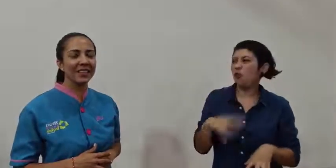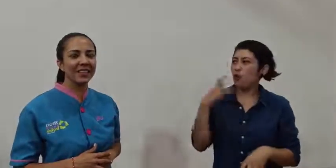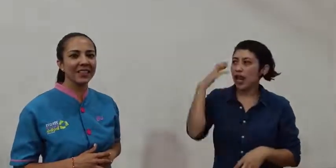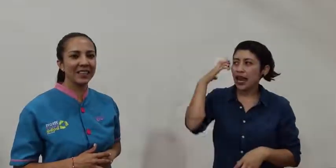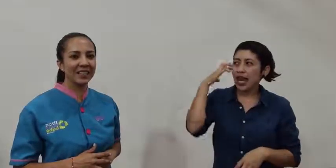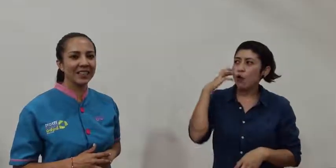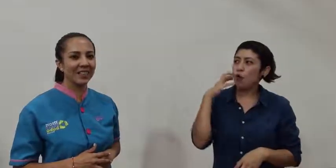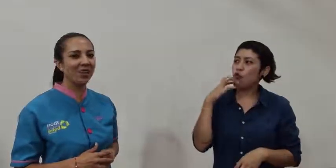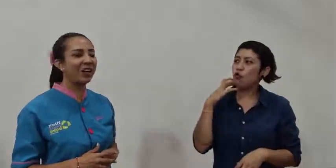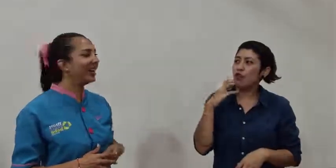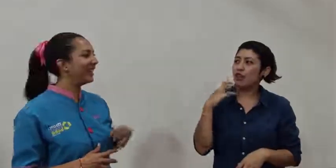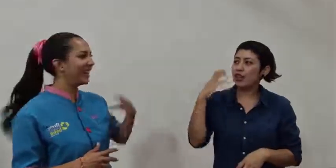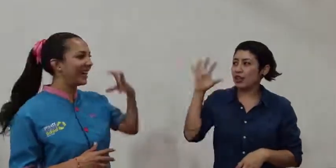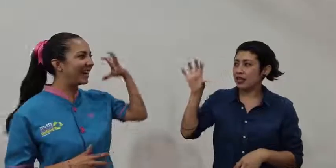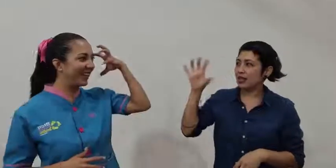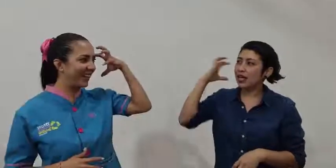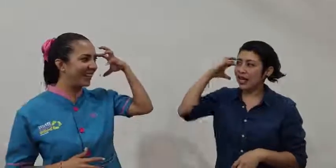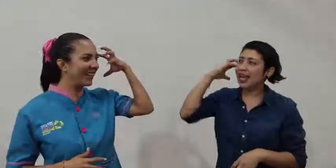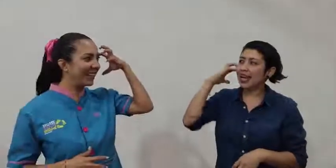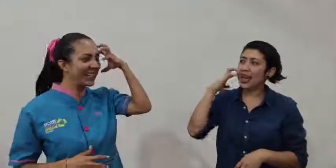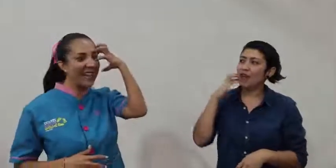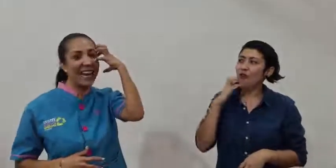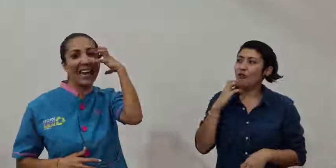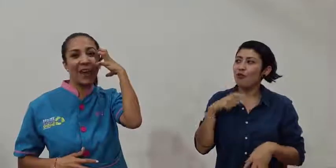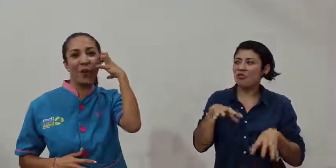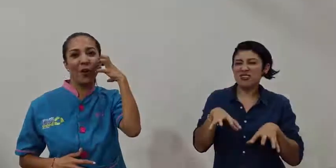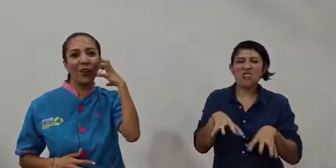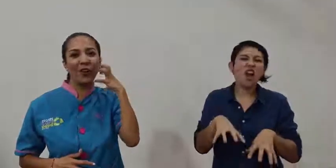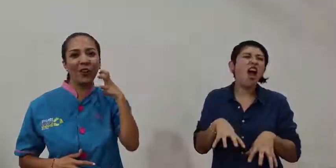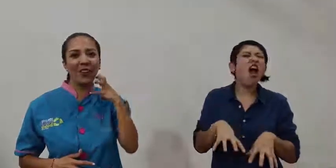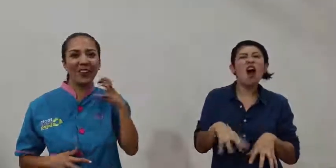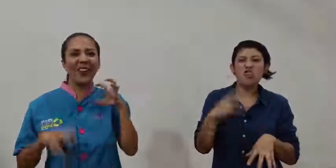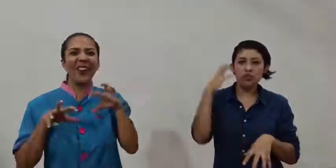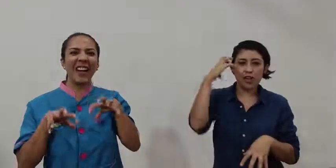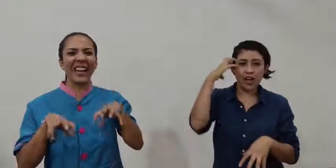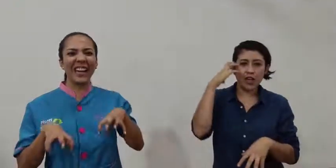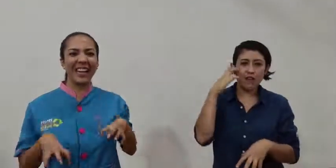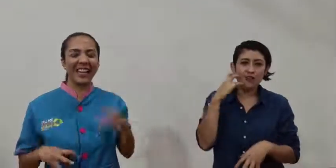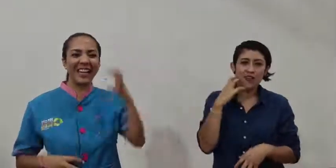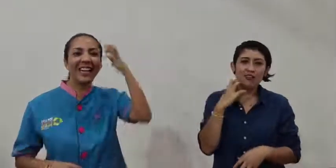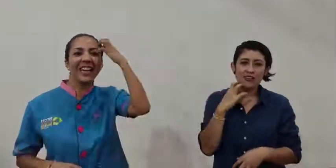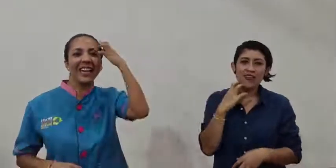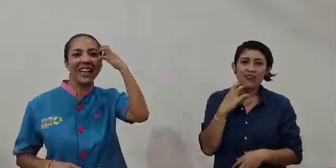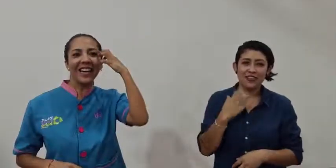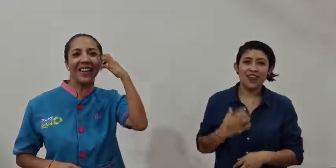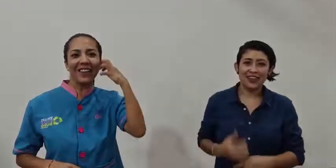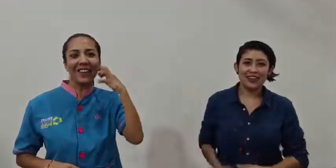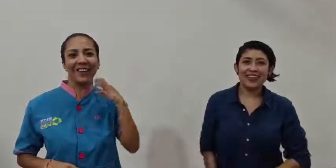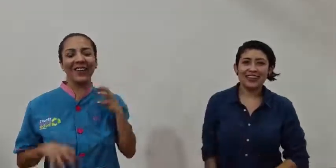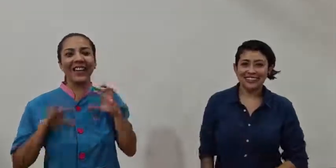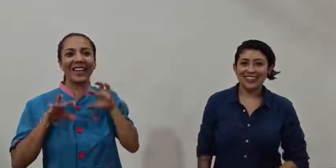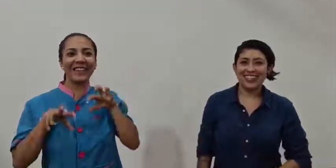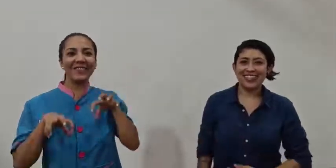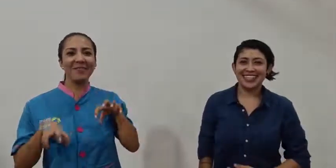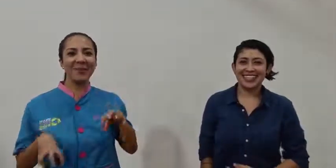León, Ok. Ok. ah, León. Ok. león, Ok. Muy